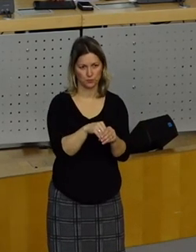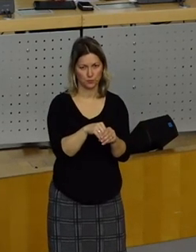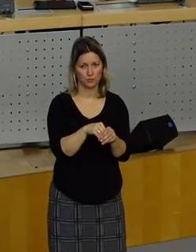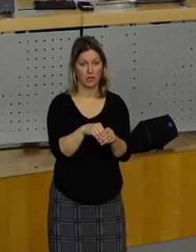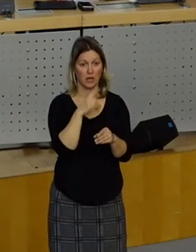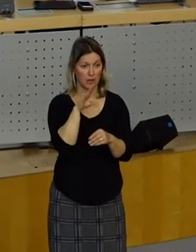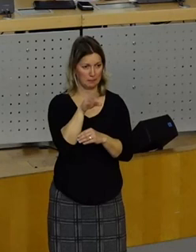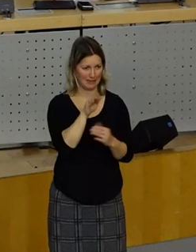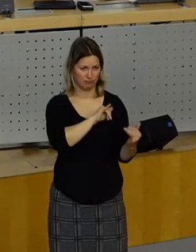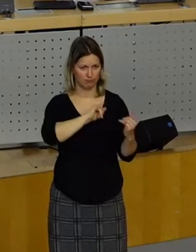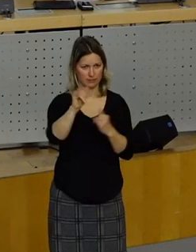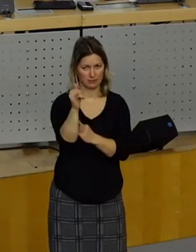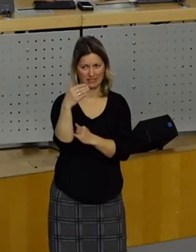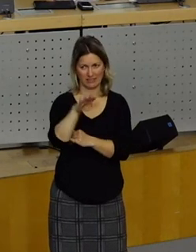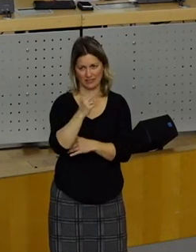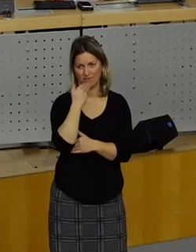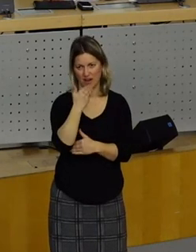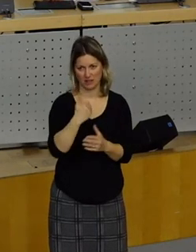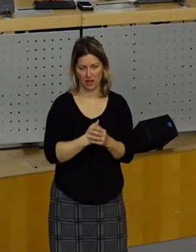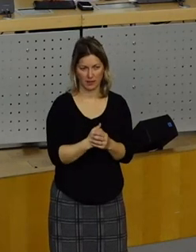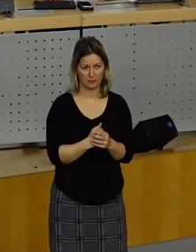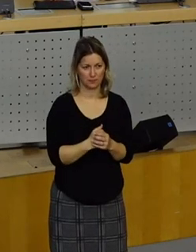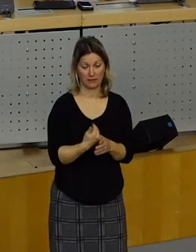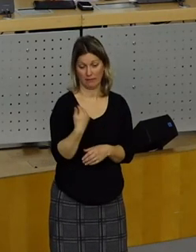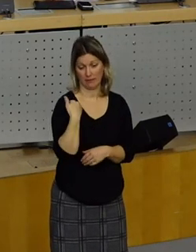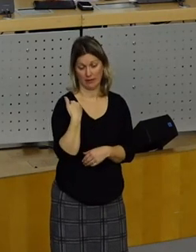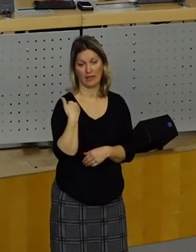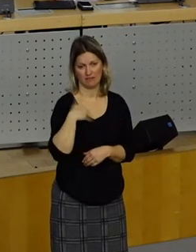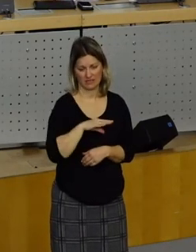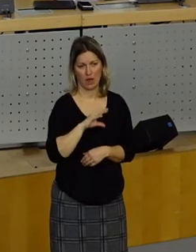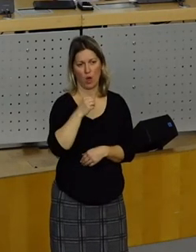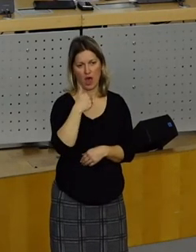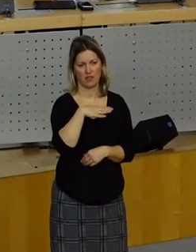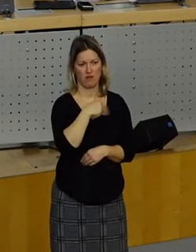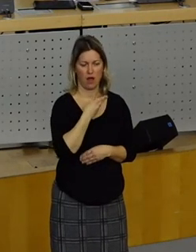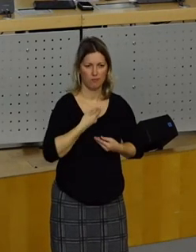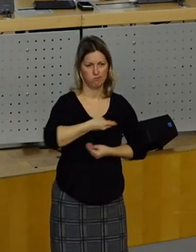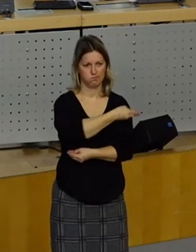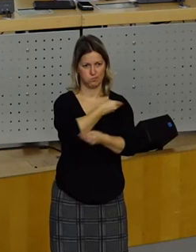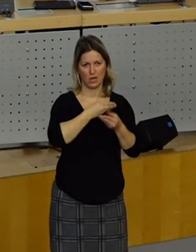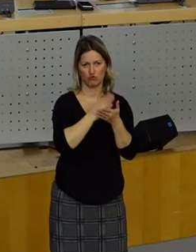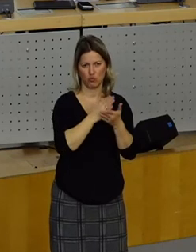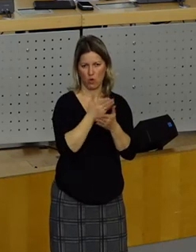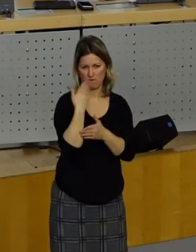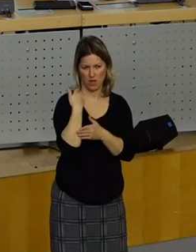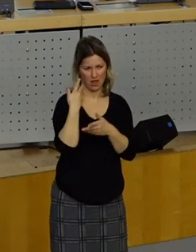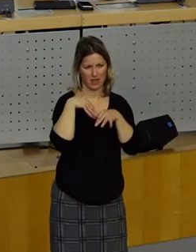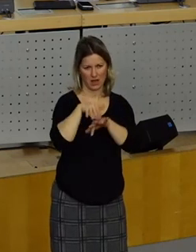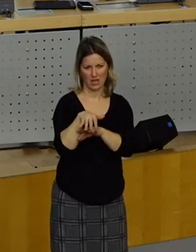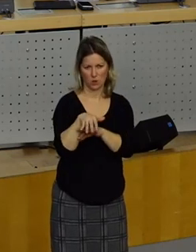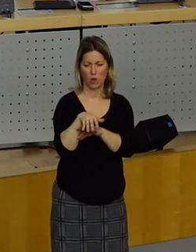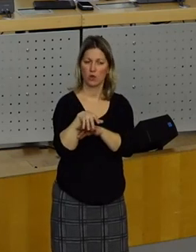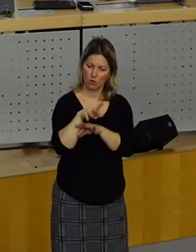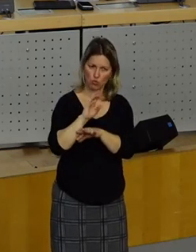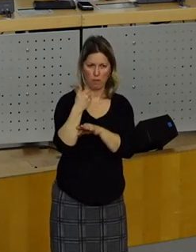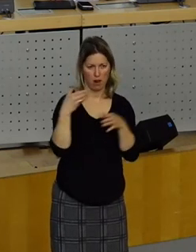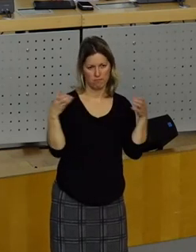noch mal sagen wir hatten für uns gerade die erste follow up runde mit der delegation ich habe eine